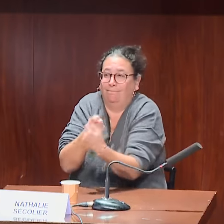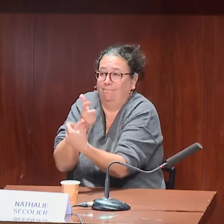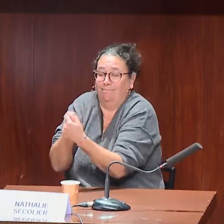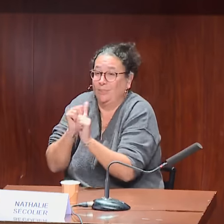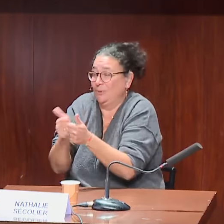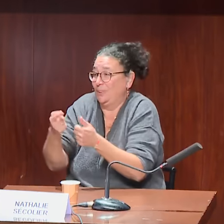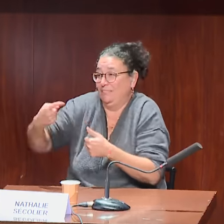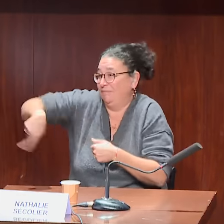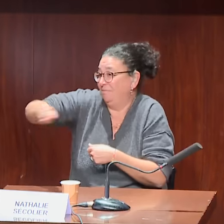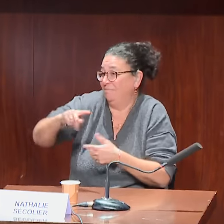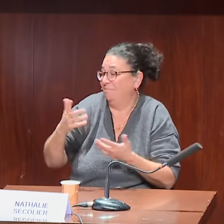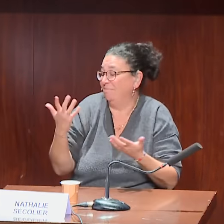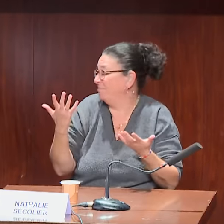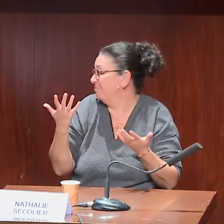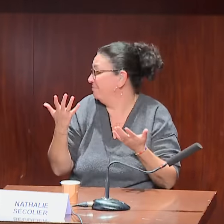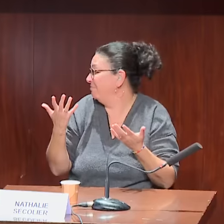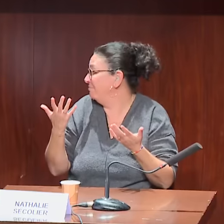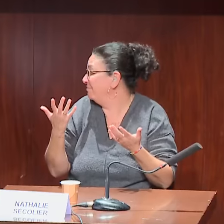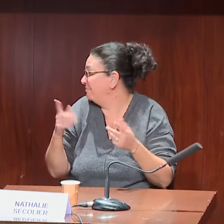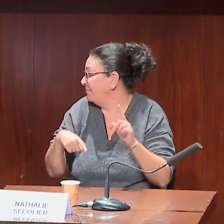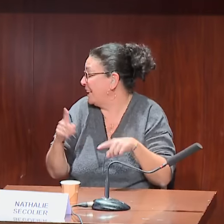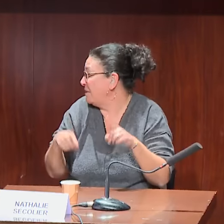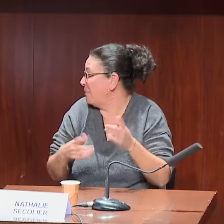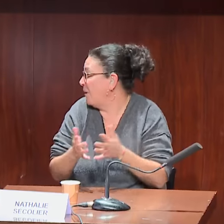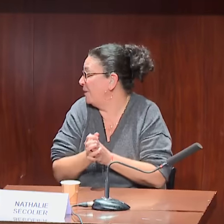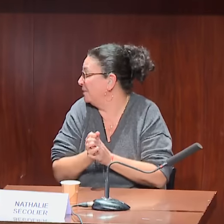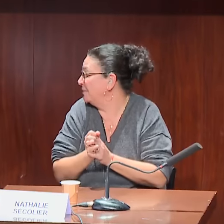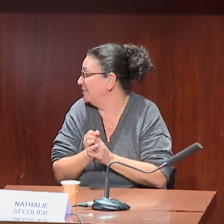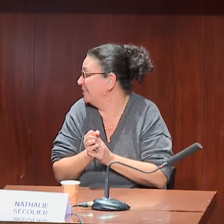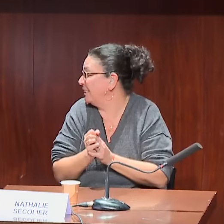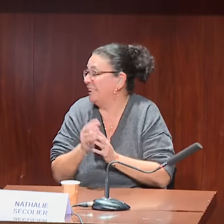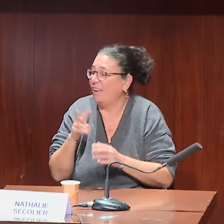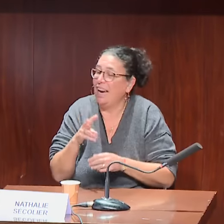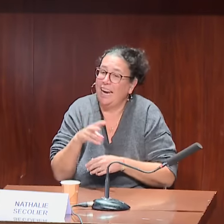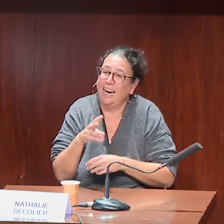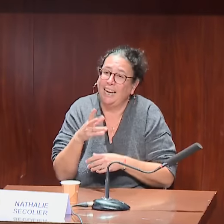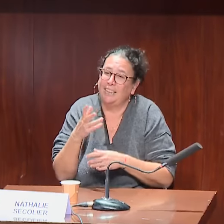à nouveau à leurs enfants à la maison. On a des stratégies différentes en fonction des publics qu'on reçoit.